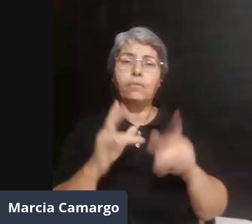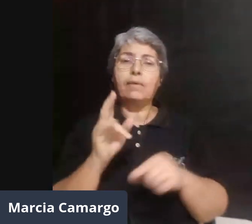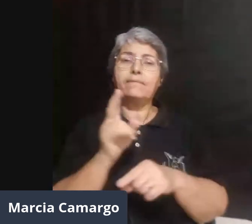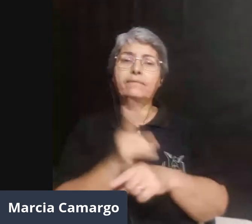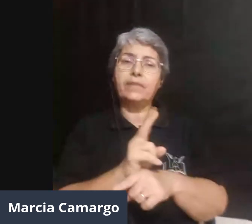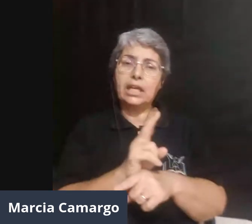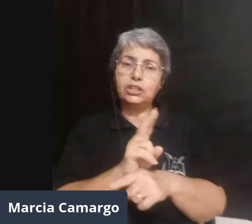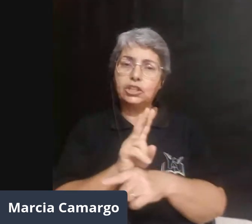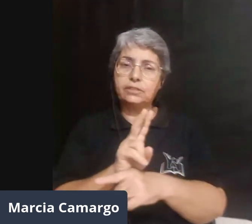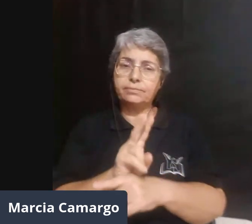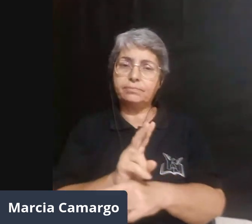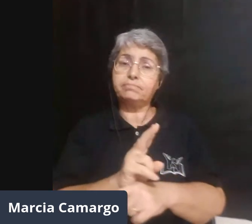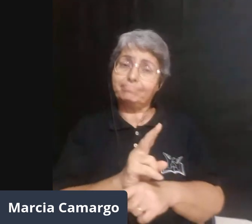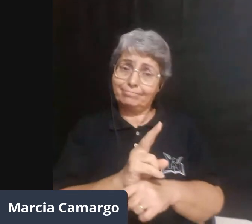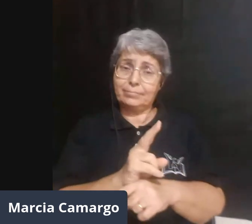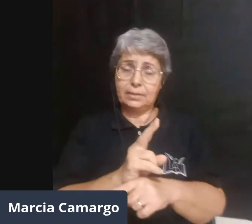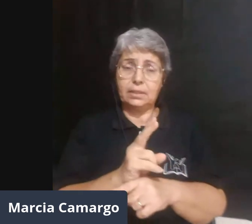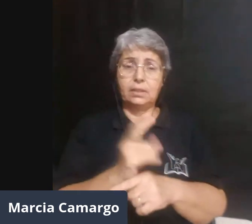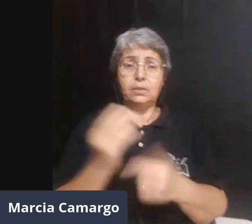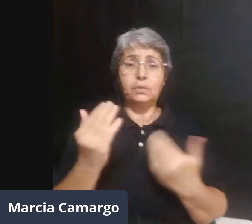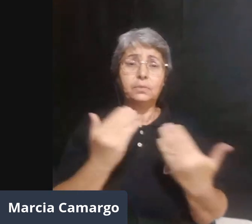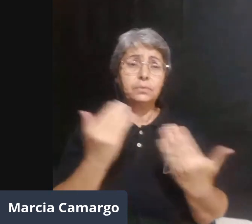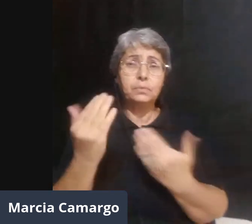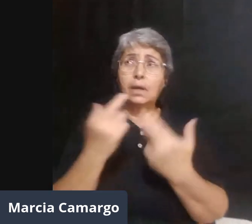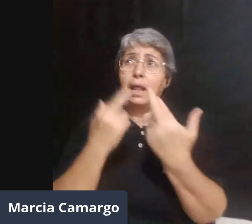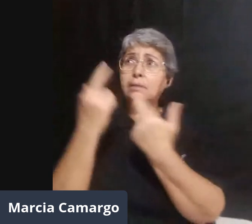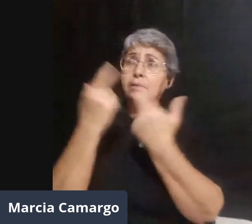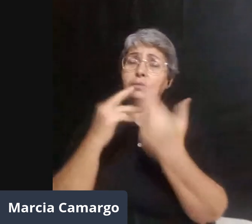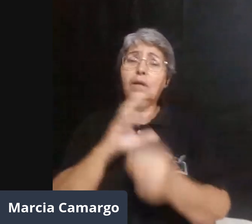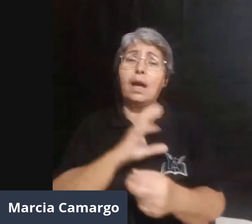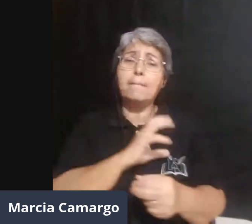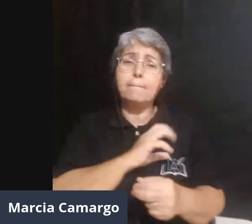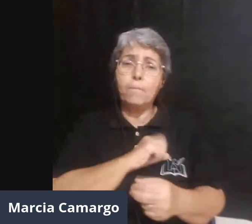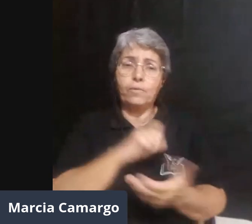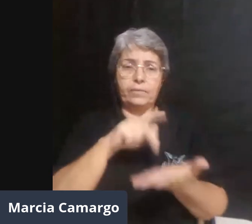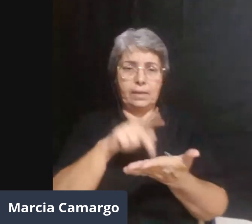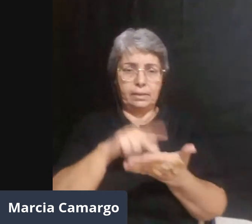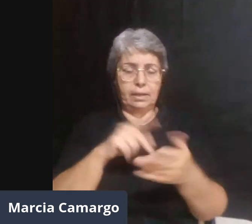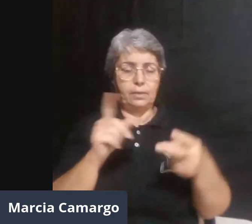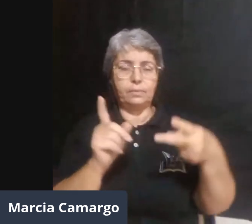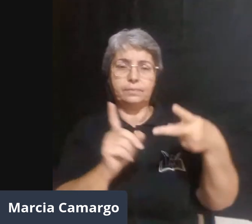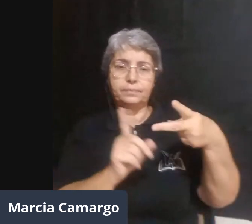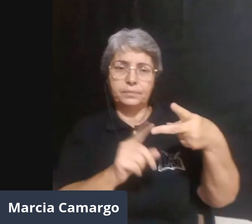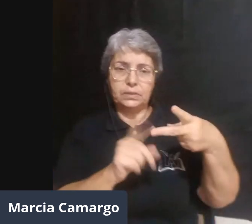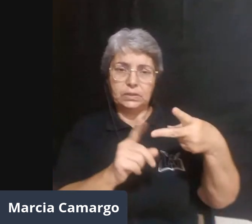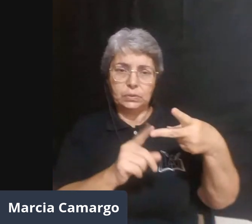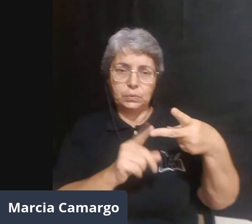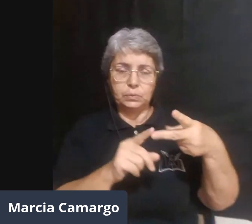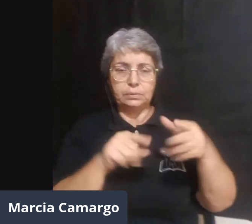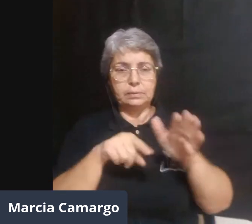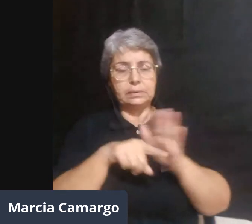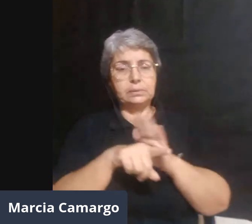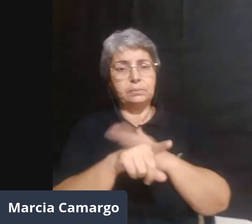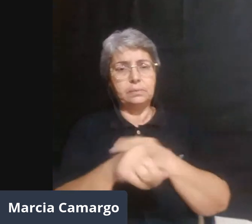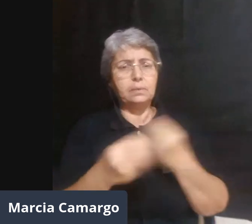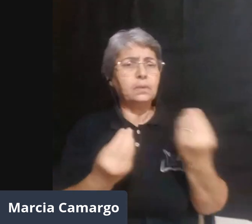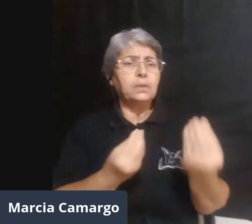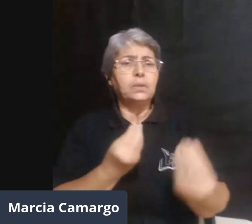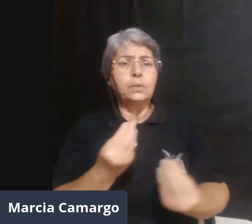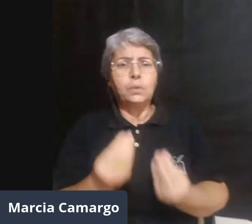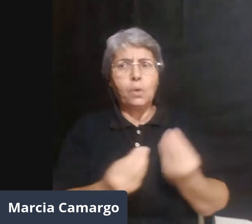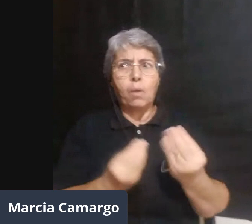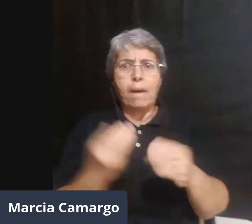Cristo, numa relação de amor verdadeiro? Segunda pergunta: como pode se insinuar um